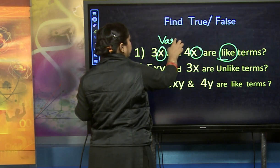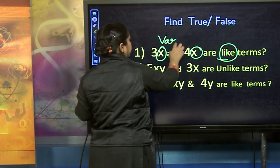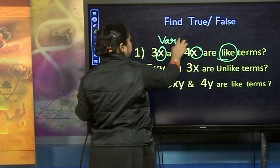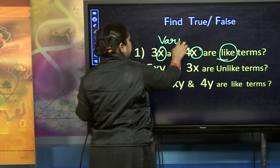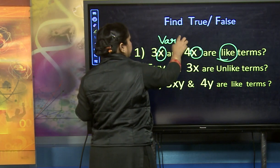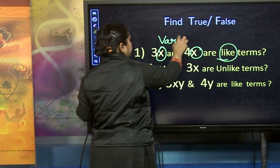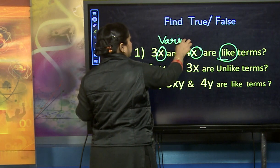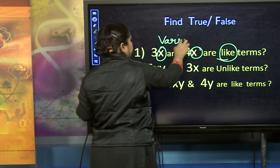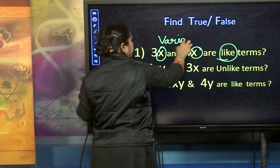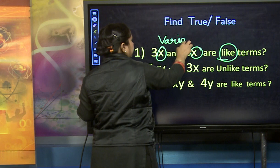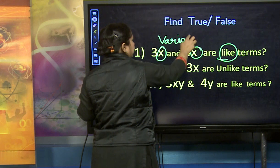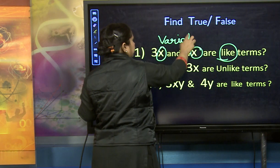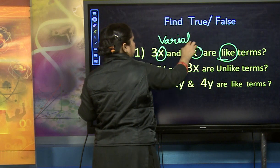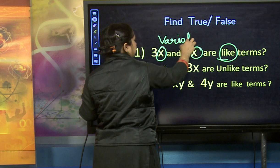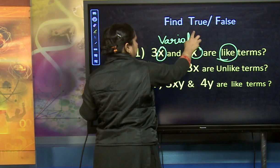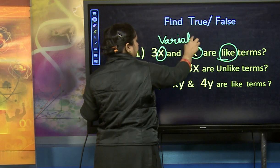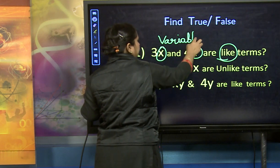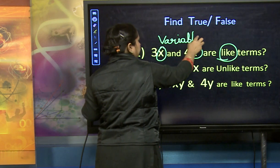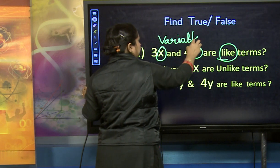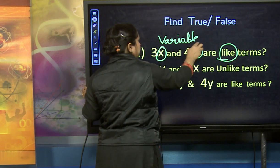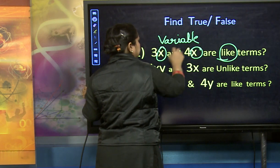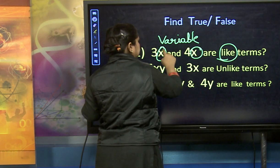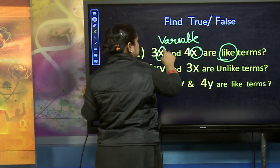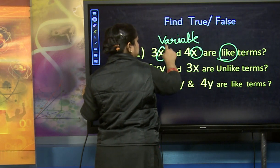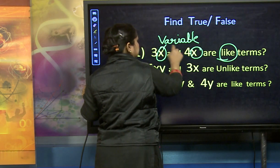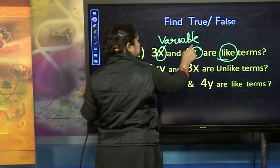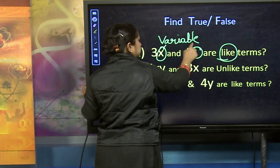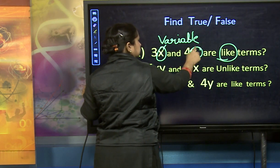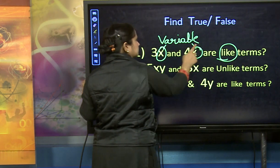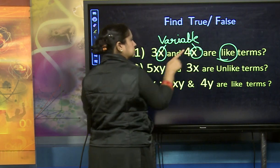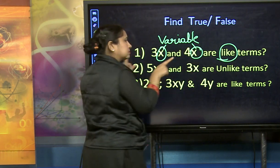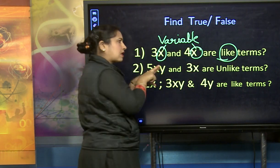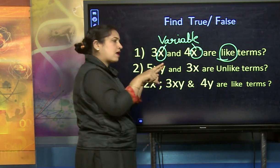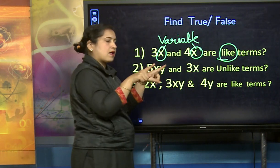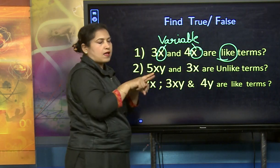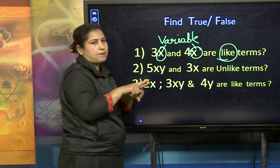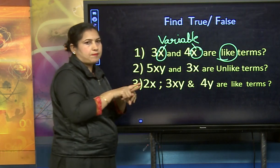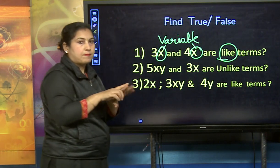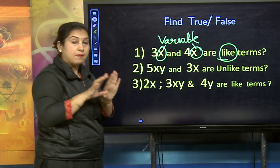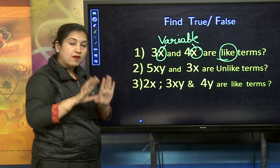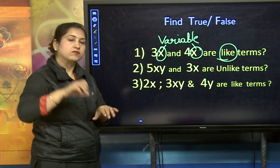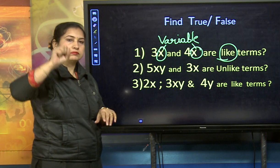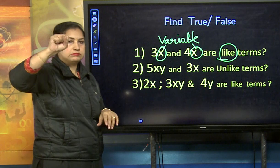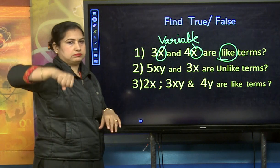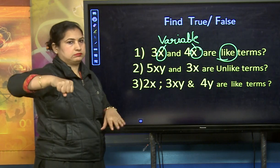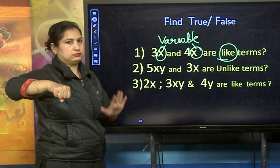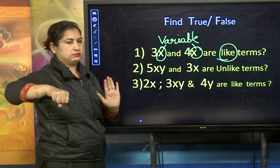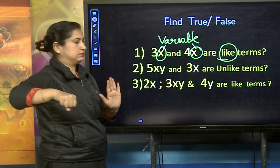है और यह वेरिएबल है हुआ था जब मेघनाद सेम होते हैं तो हम उत्तर देंगे